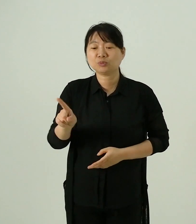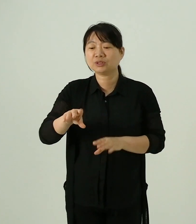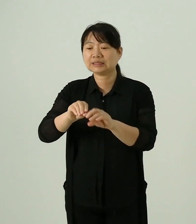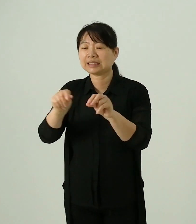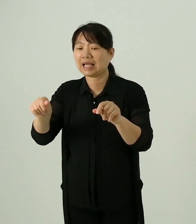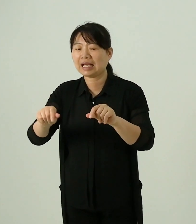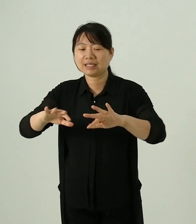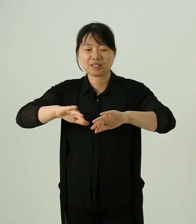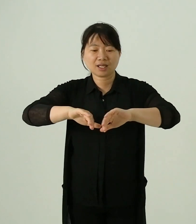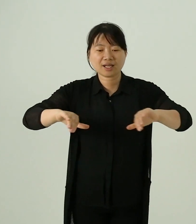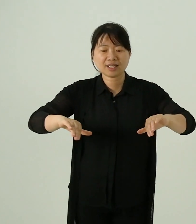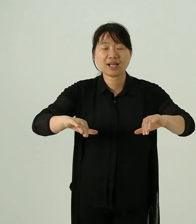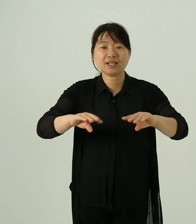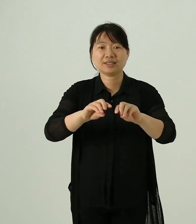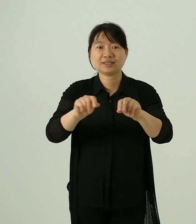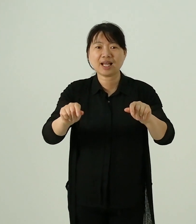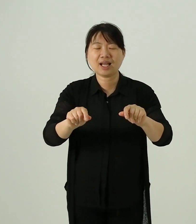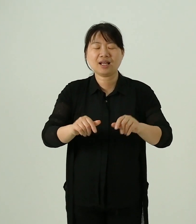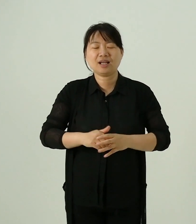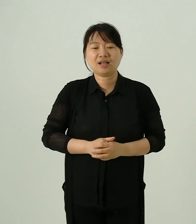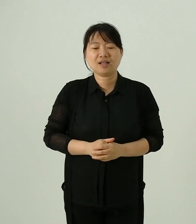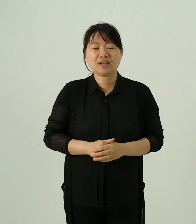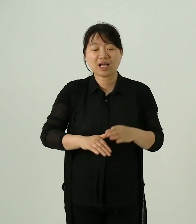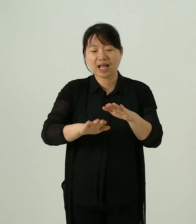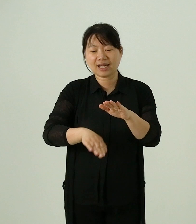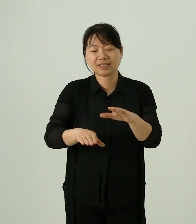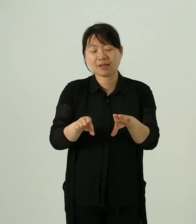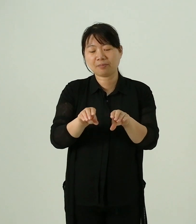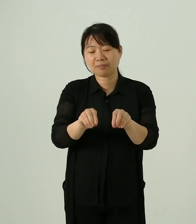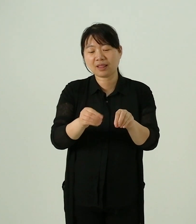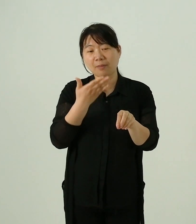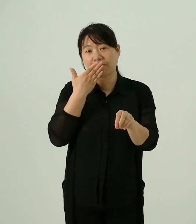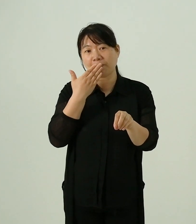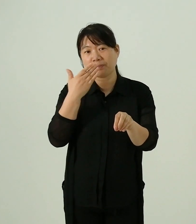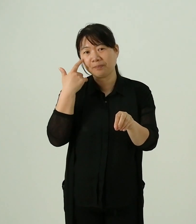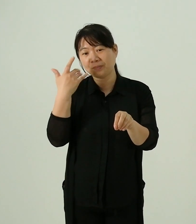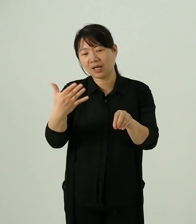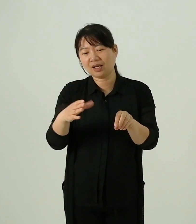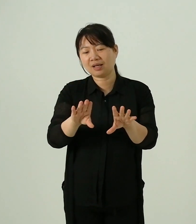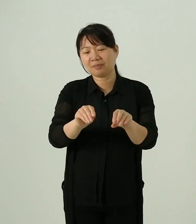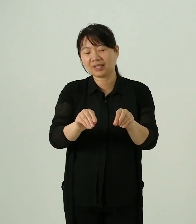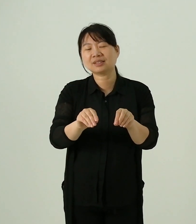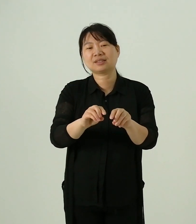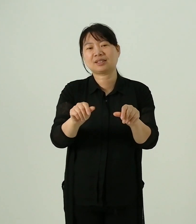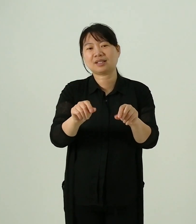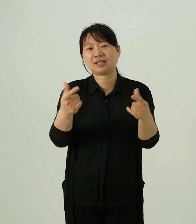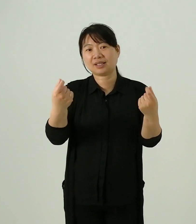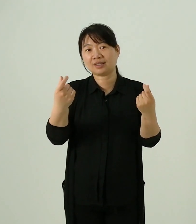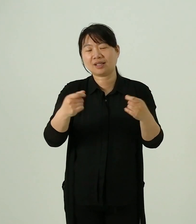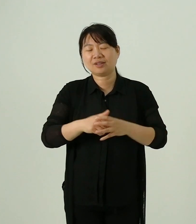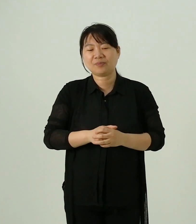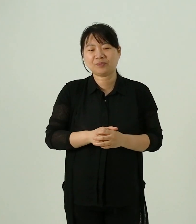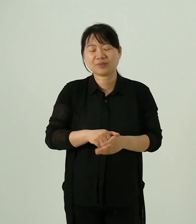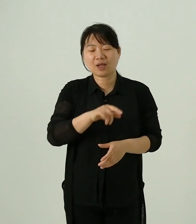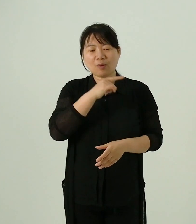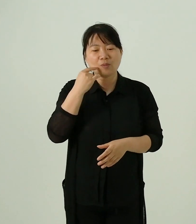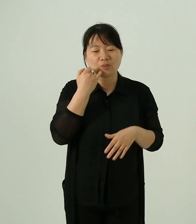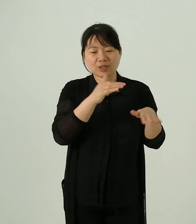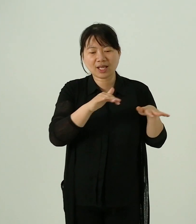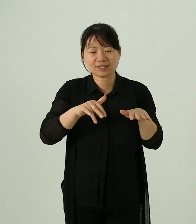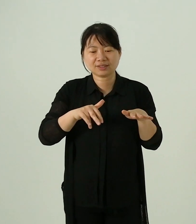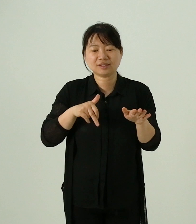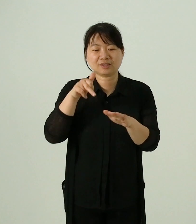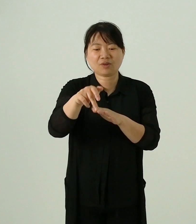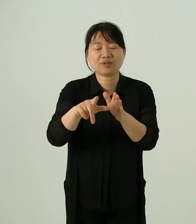방금 갈라진 땅 밑이 마를 수 있어요? 마른 땅이에요. 홍해를 건널